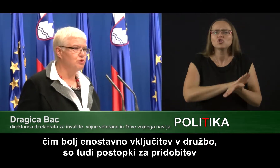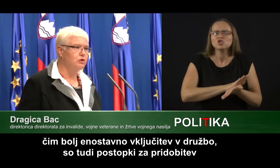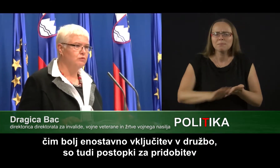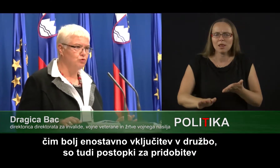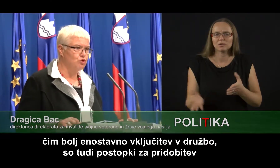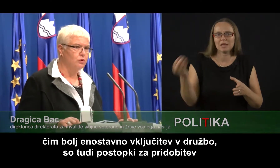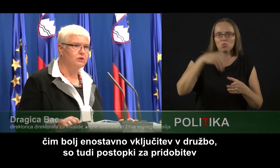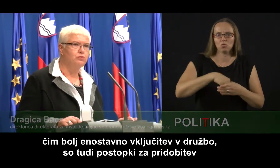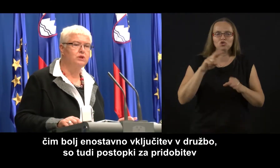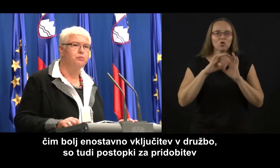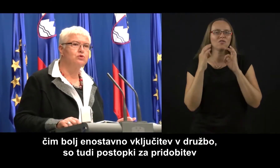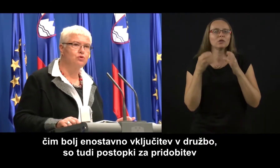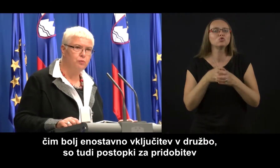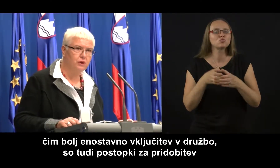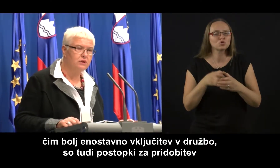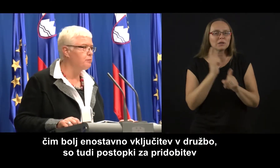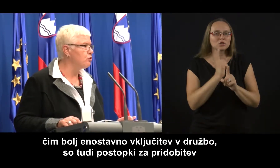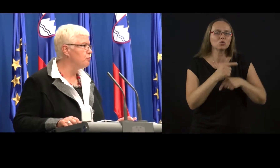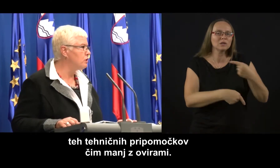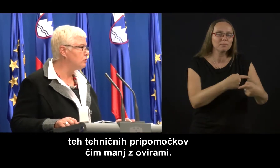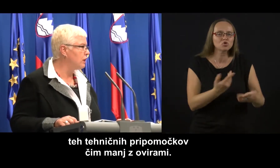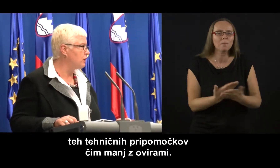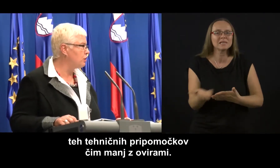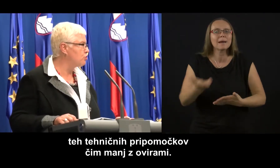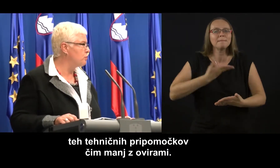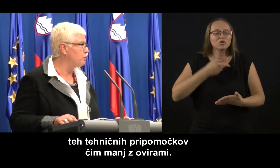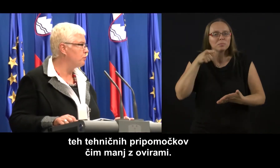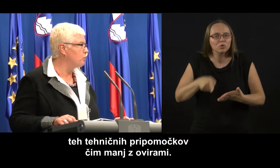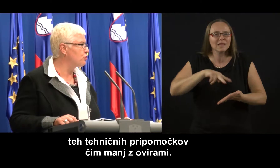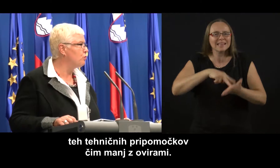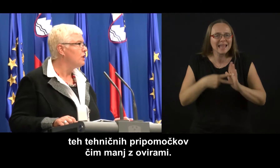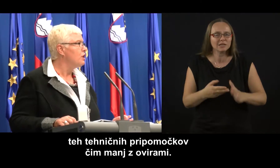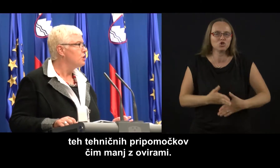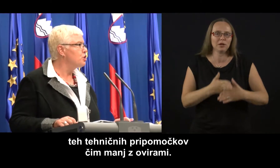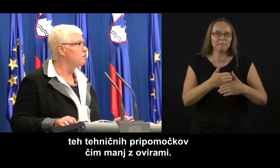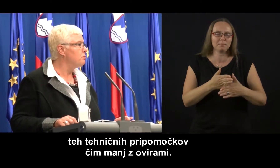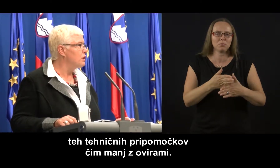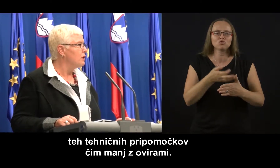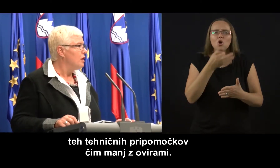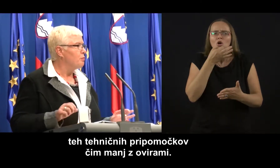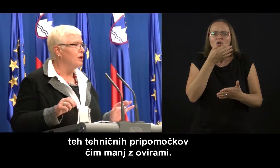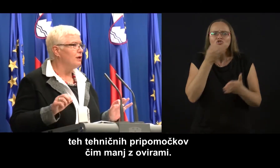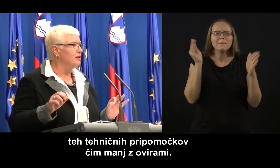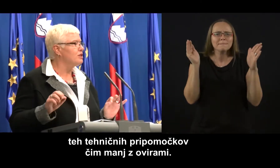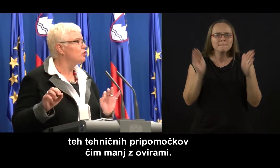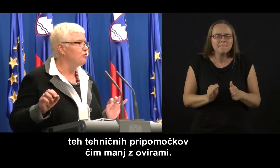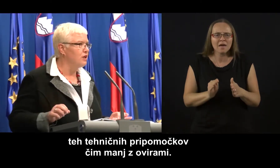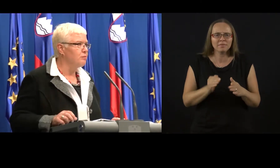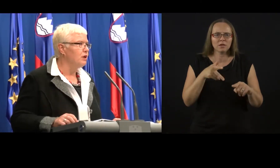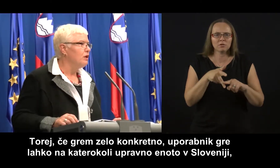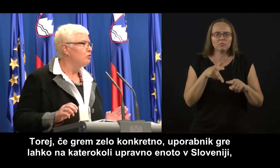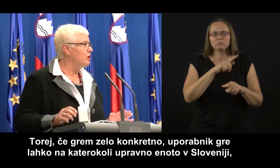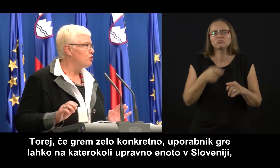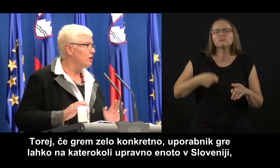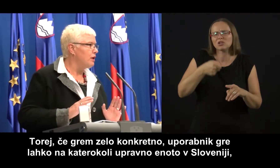enostavno vključitev v družbo, da se tudi postopki za pridobitev teh tehničnih pripomočkov čim manj z